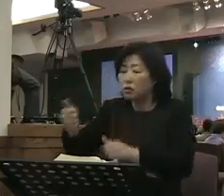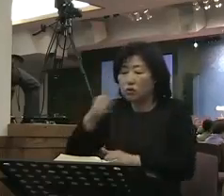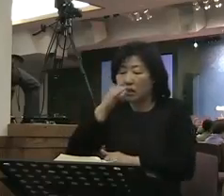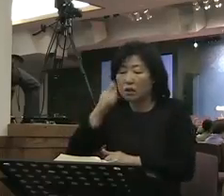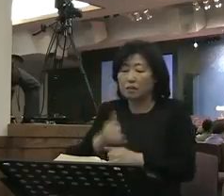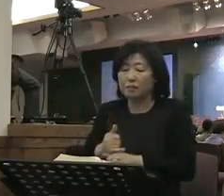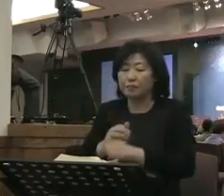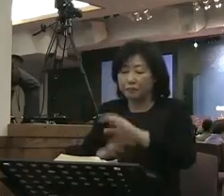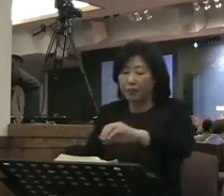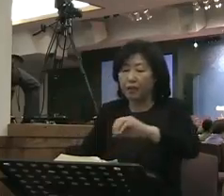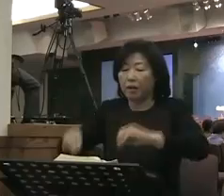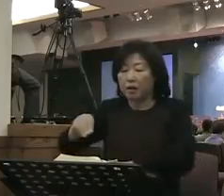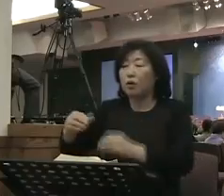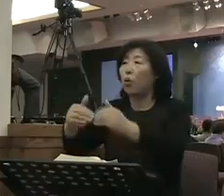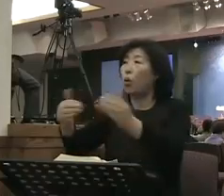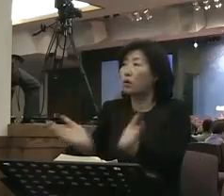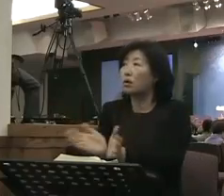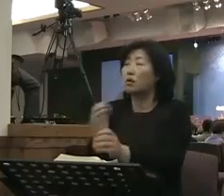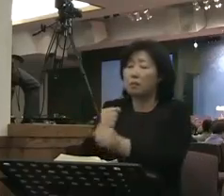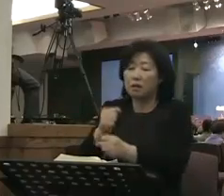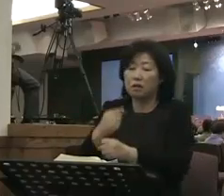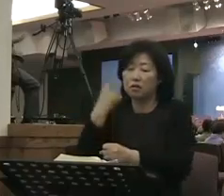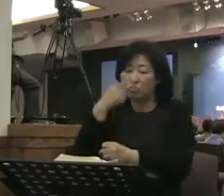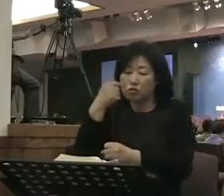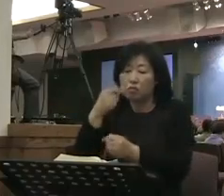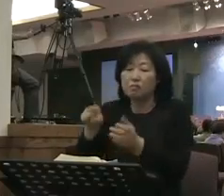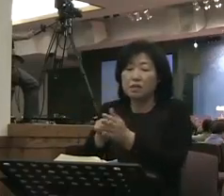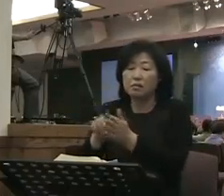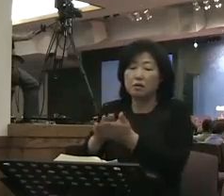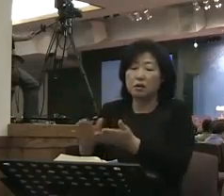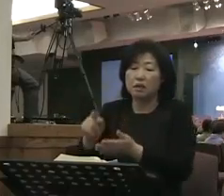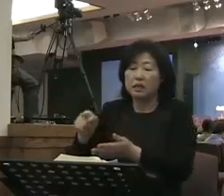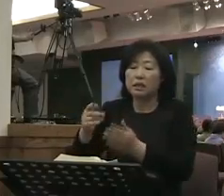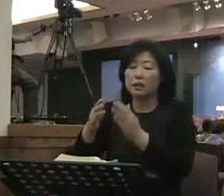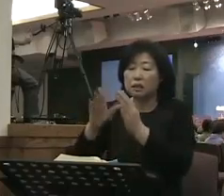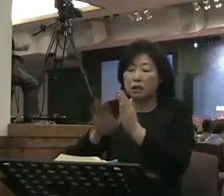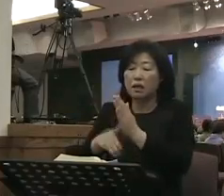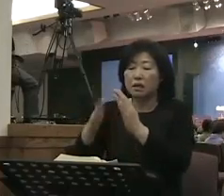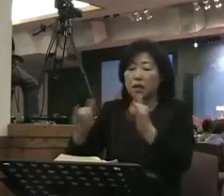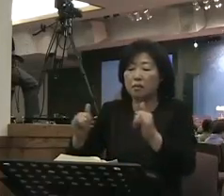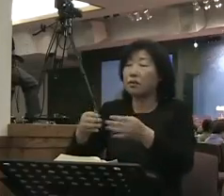공동체로 만드실 줄로 믿습니다. 그때 사람들을 세웠기 때문에